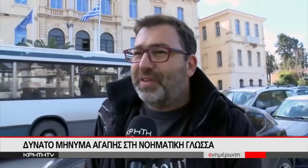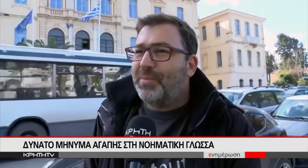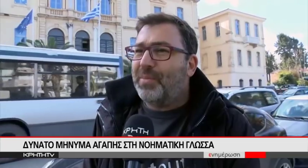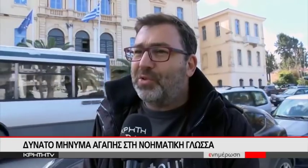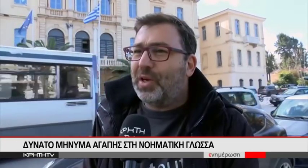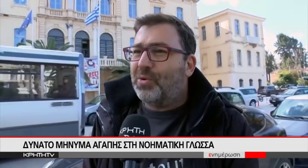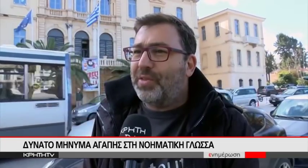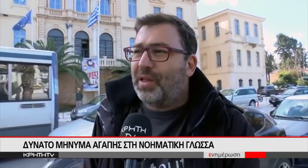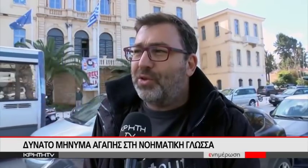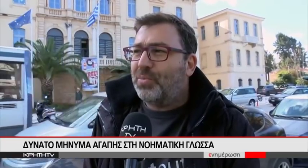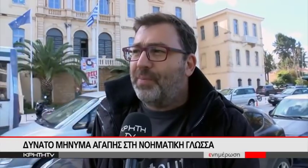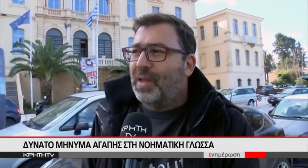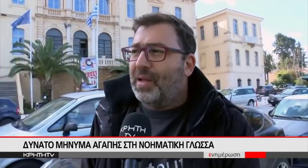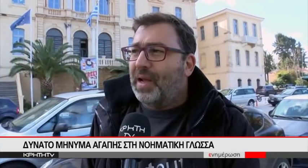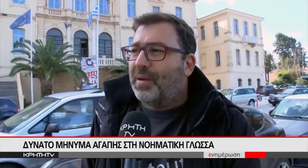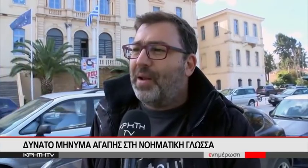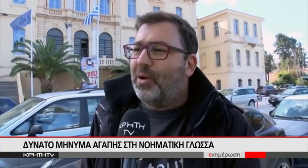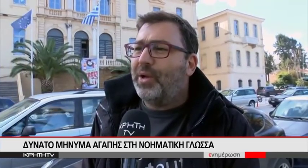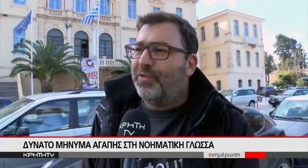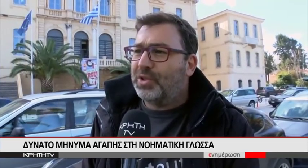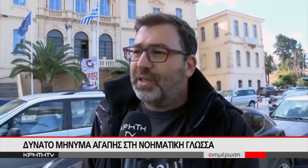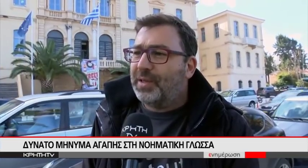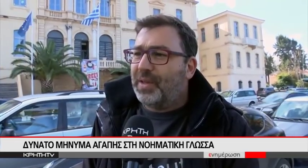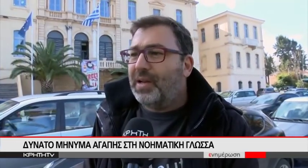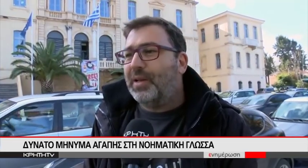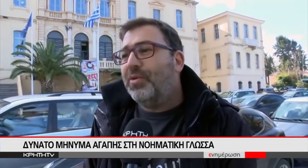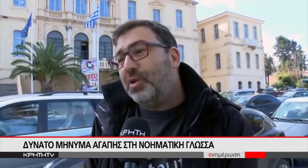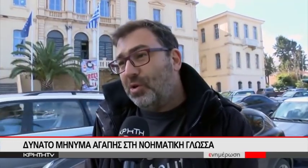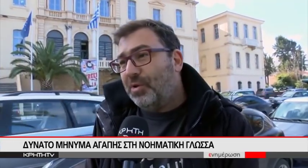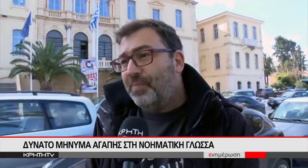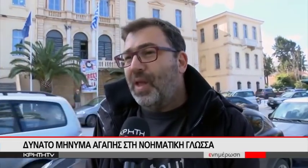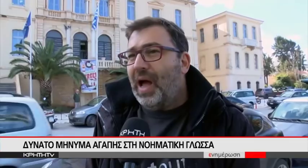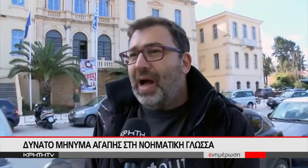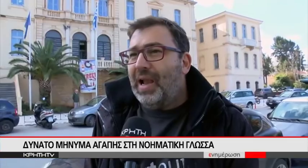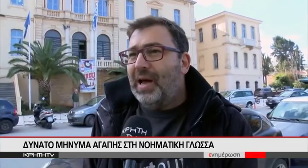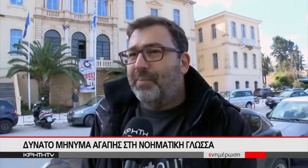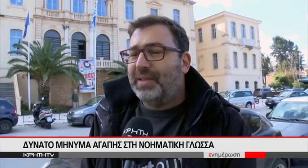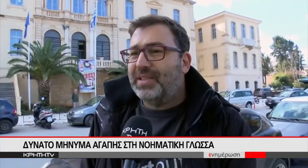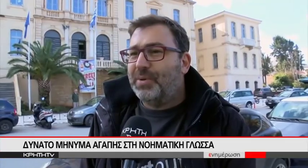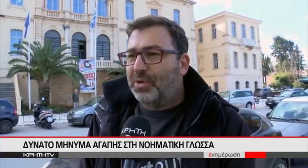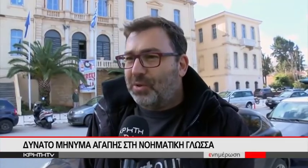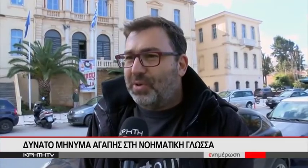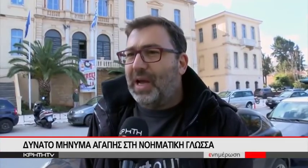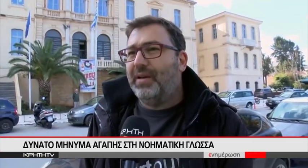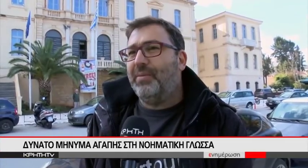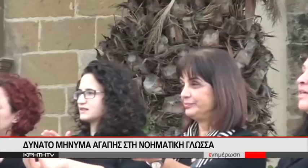Προσπαθήσαμε με αυτό το τραγούδι να δώσουμε ένα άλλο ύφος, γιατί είναι ένα τραγούδι ερωτικό. Αλλά με τη συμμετοχή του Γιάννη, με το